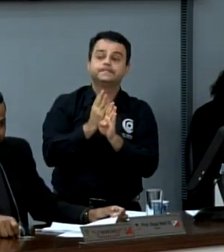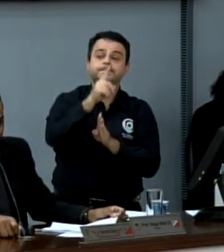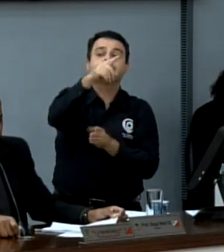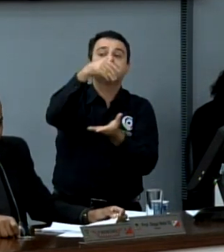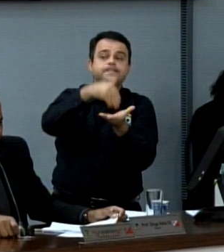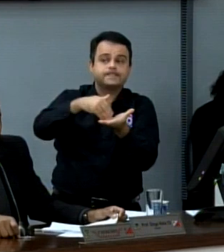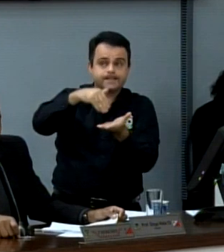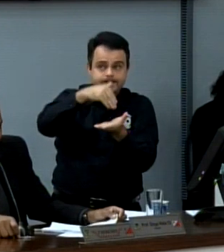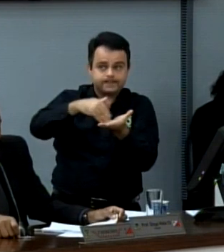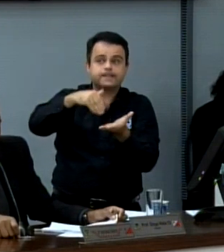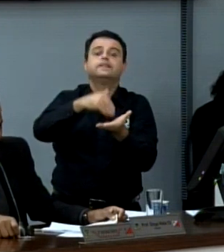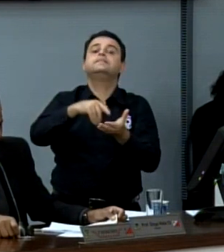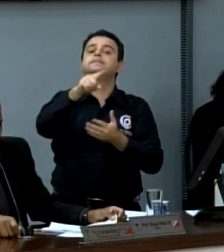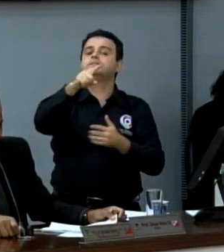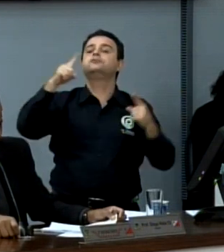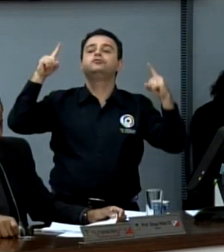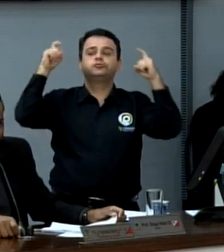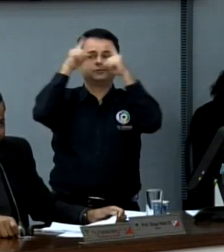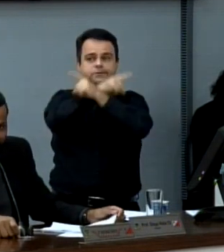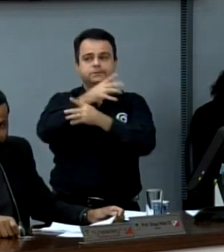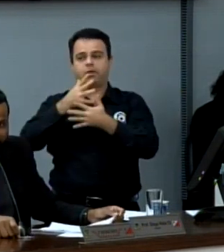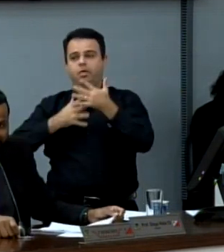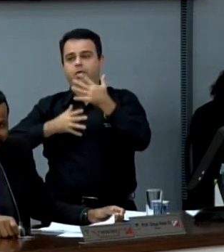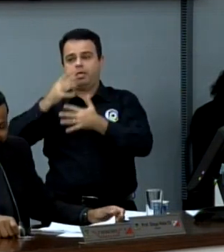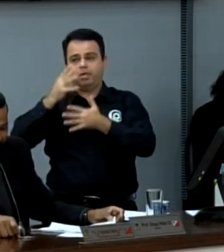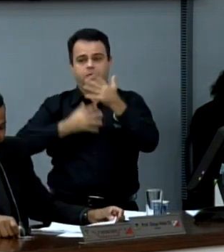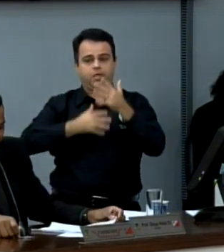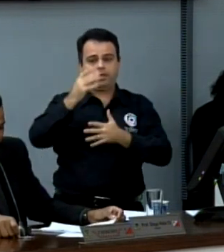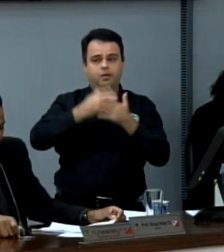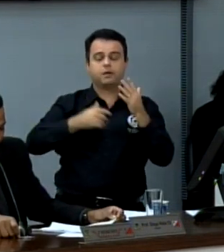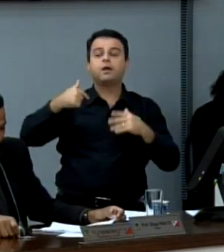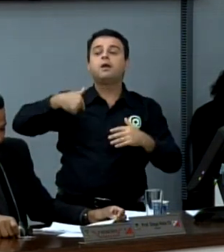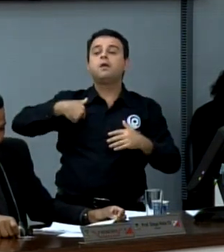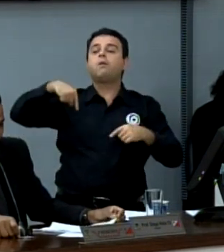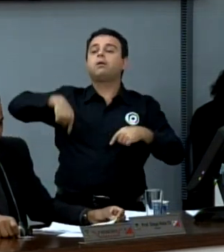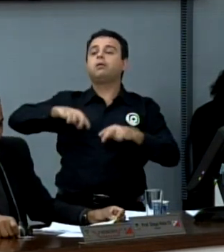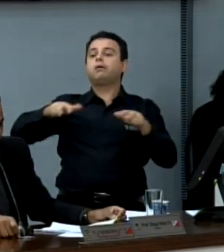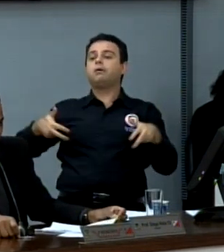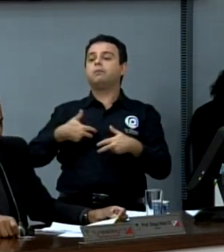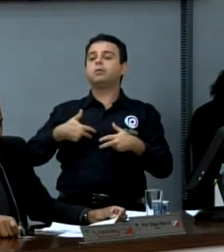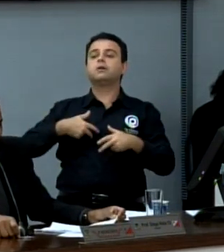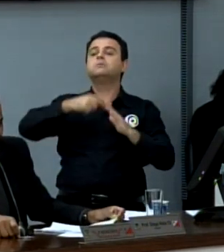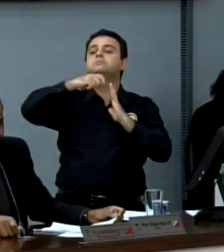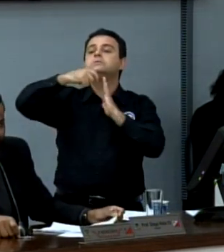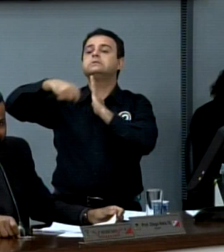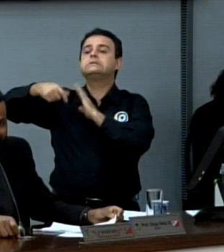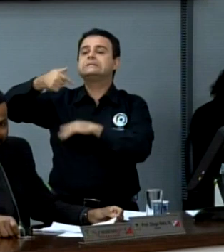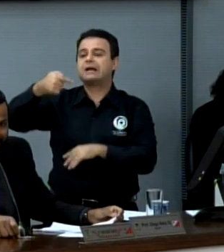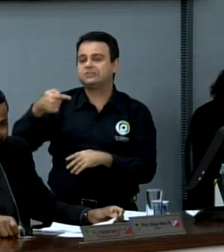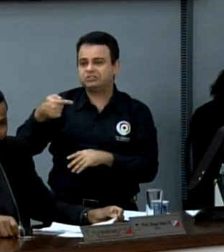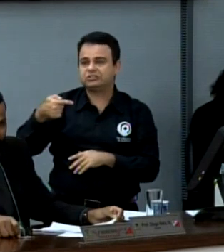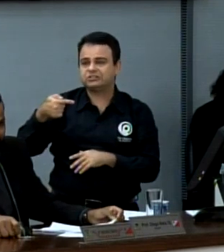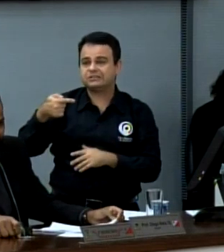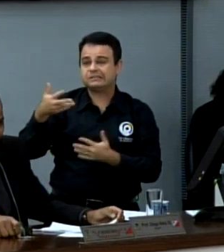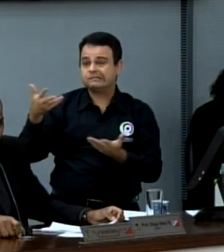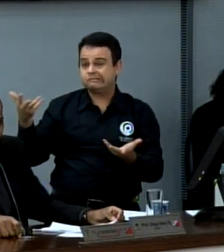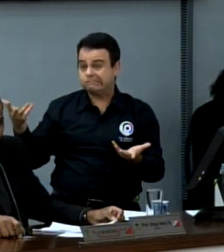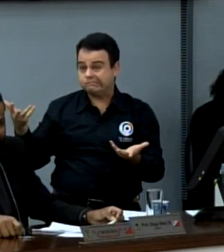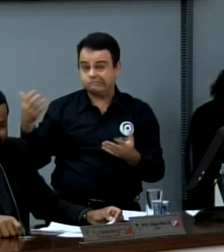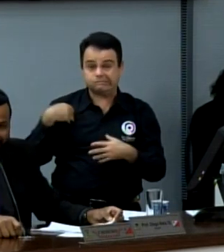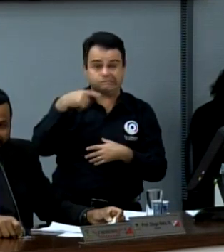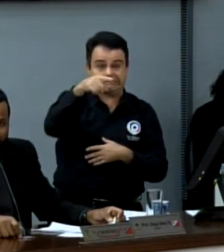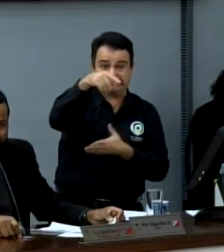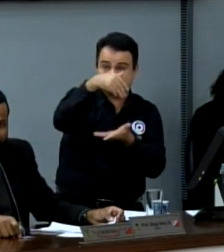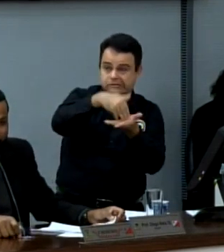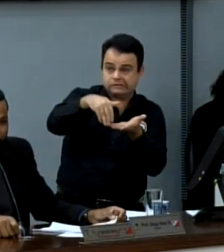em lidar Essa secretaria de trânsito estou a 7 meses na Câmara com Vereador e é uma secretaria que se eu conseguia até